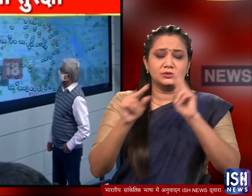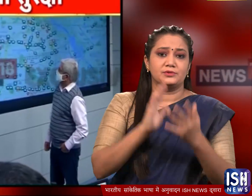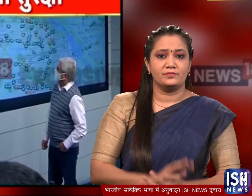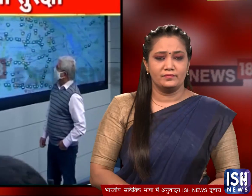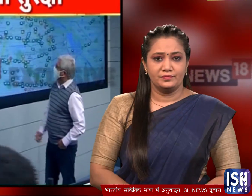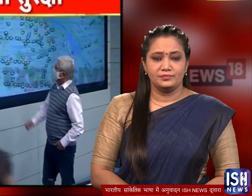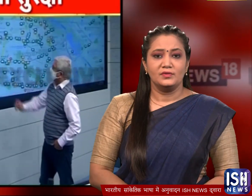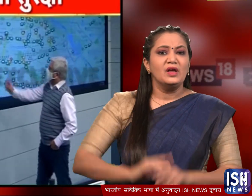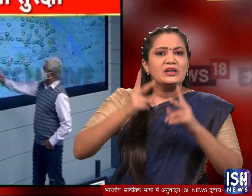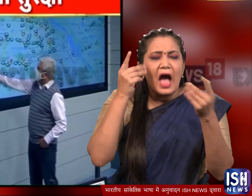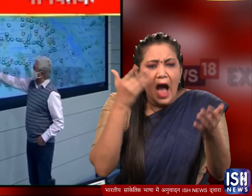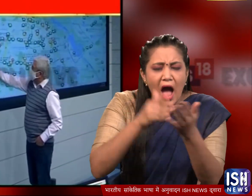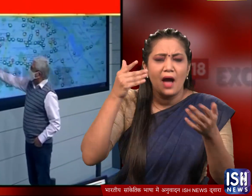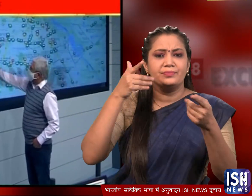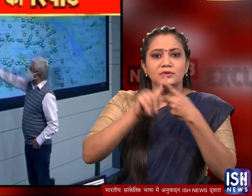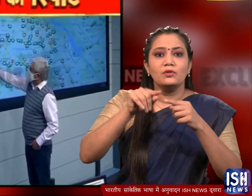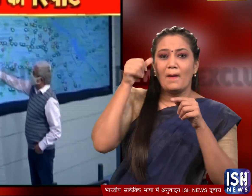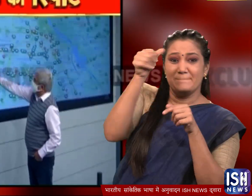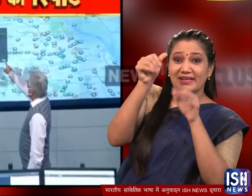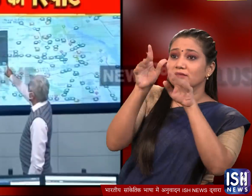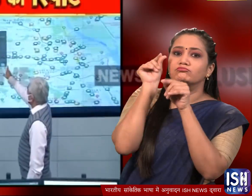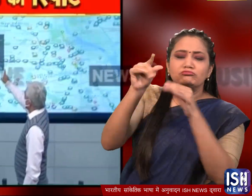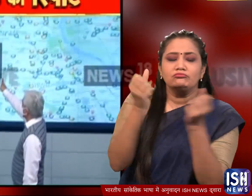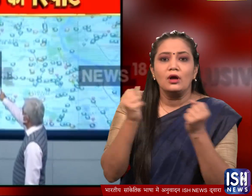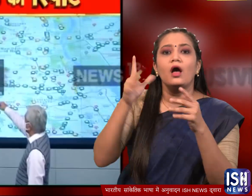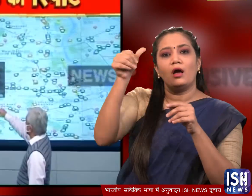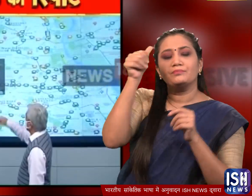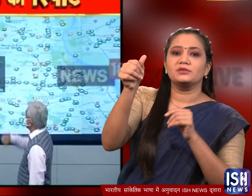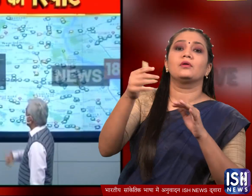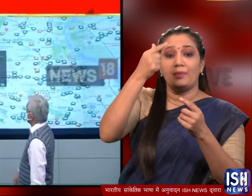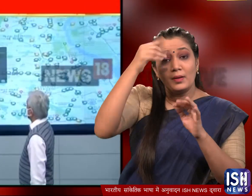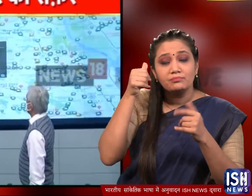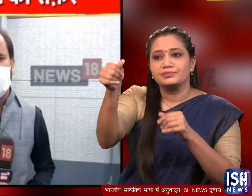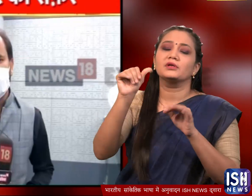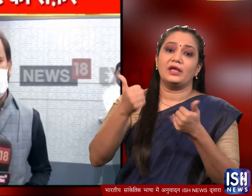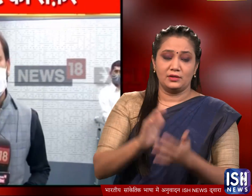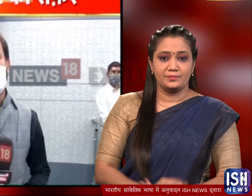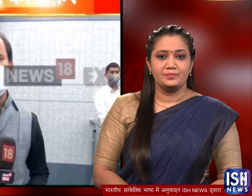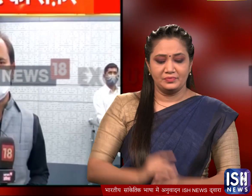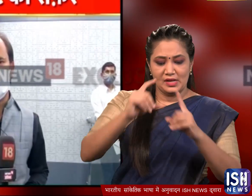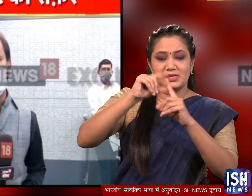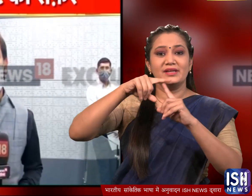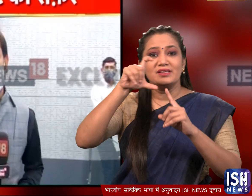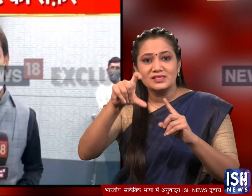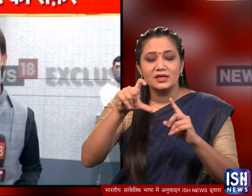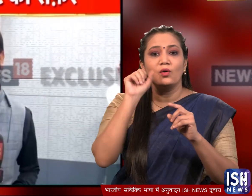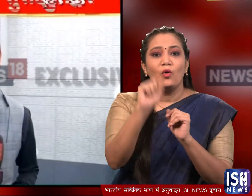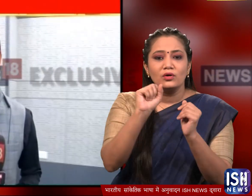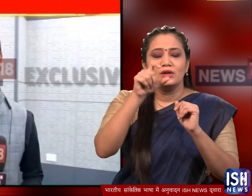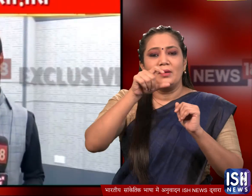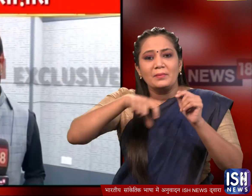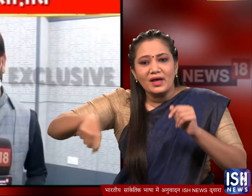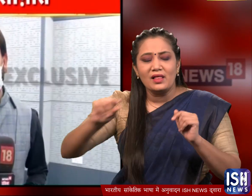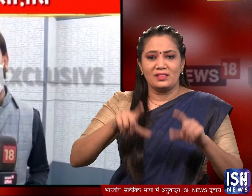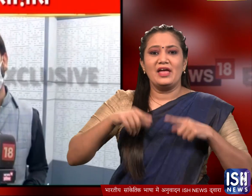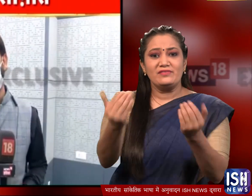है, जिसमें किसी तरह की दिक्कत होने पर महिलाएं पैनिक बटन दबाकर मदद मांग सकती हैं। डीटीसी बसों में आपका सफर और